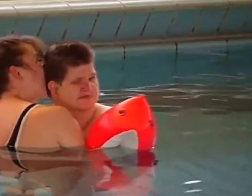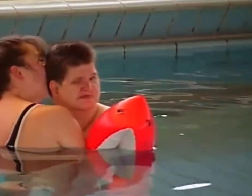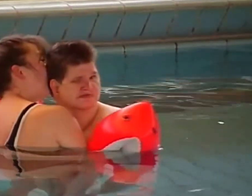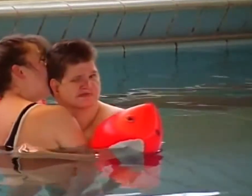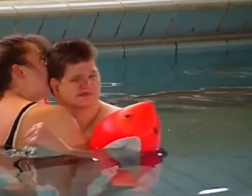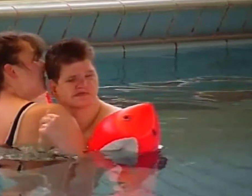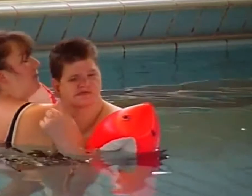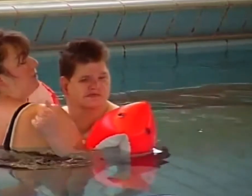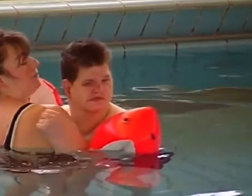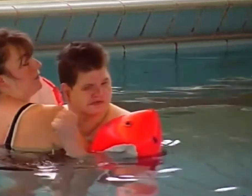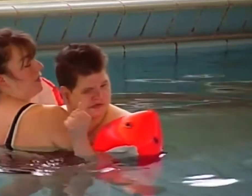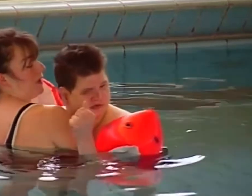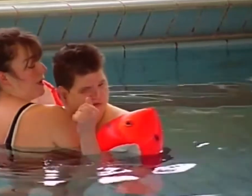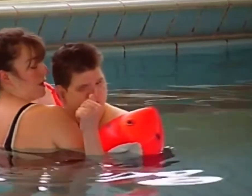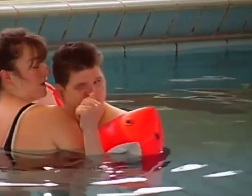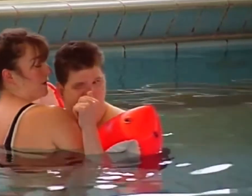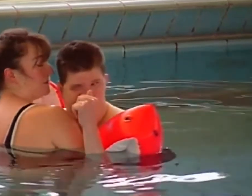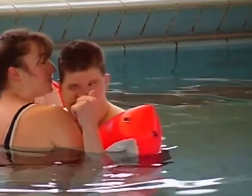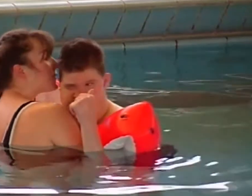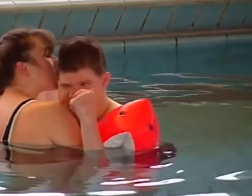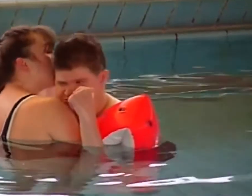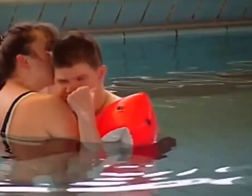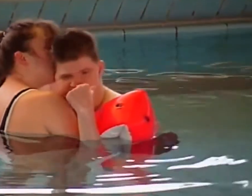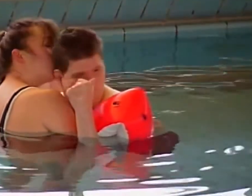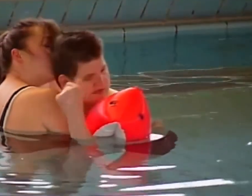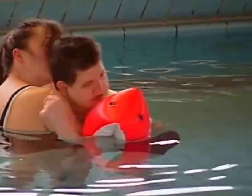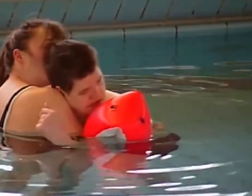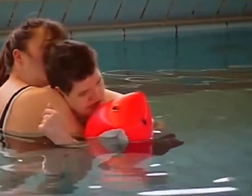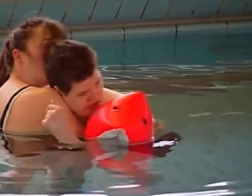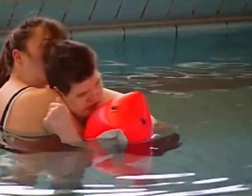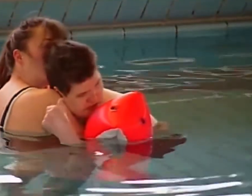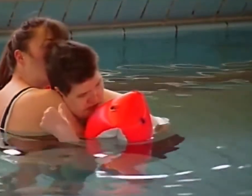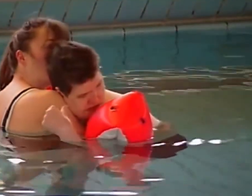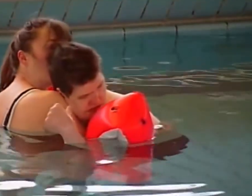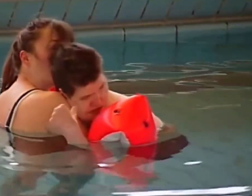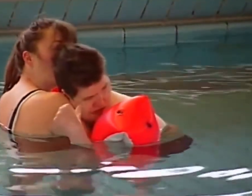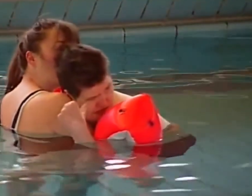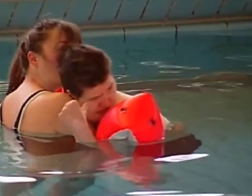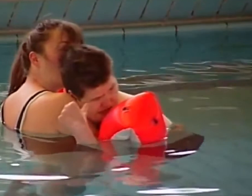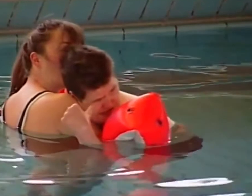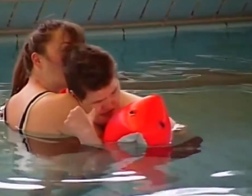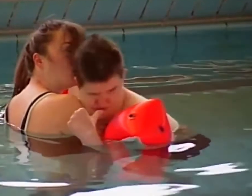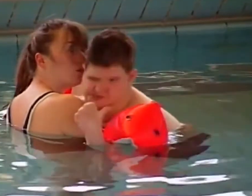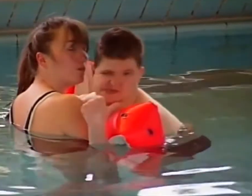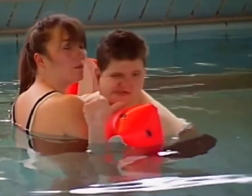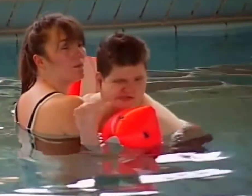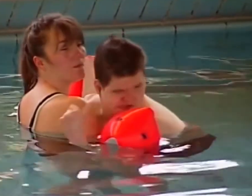In het water ben ik heel dicht bij Corrie. Door geluidjes in zijn nek te maken, wat hij voelt en een beetje hoort,